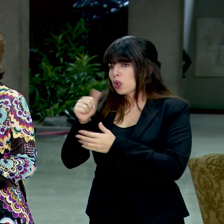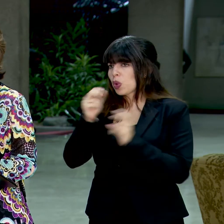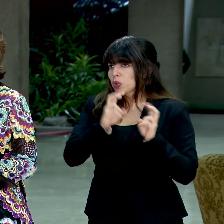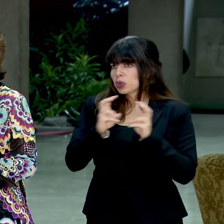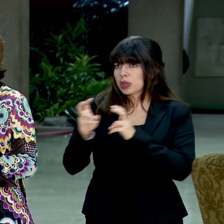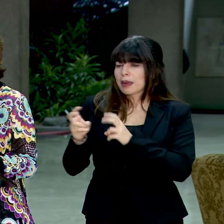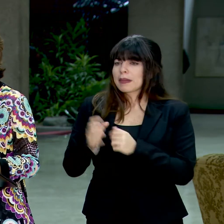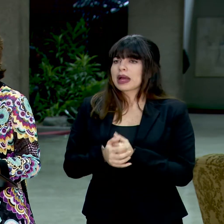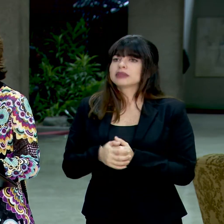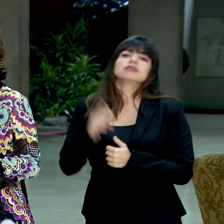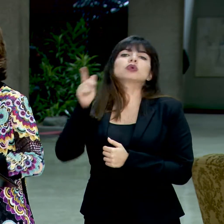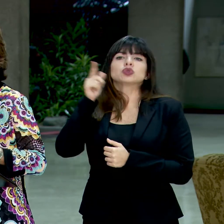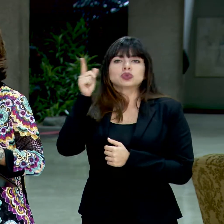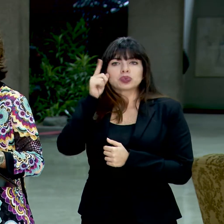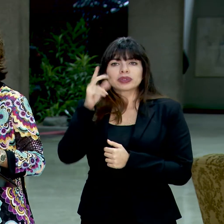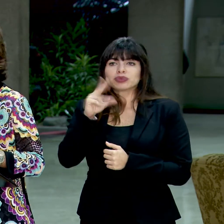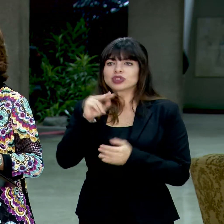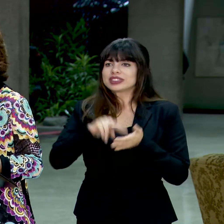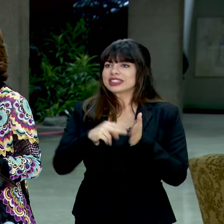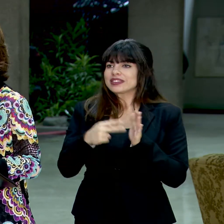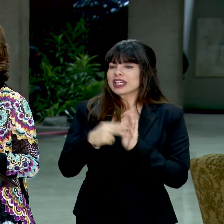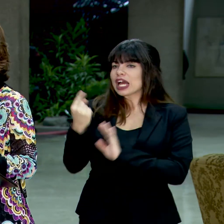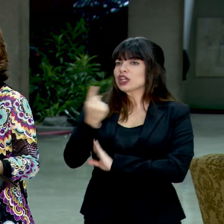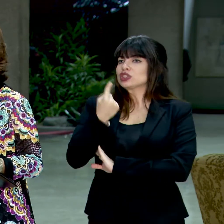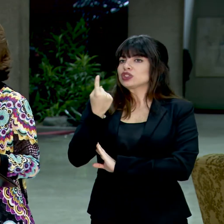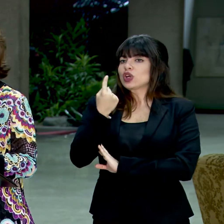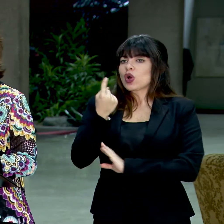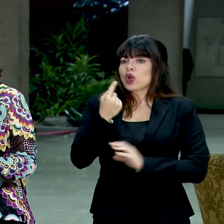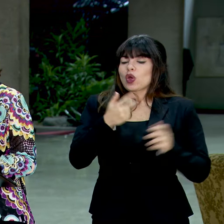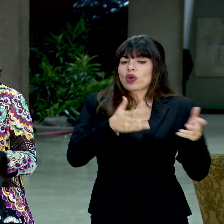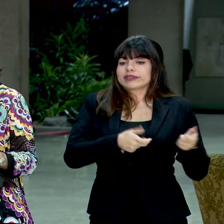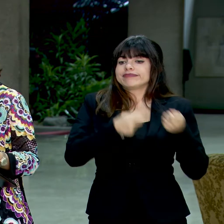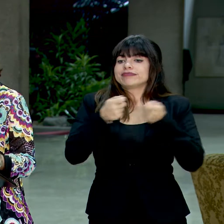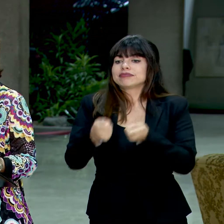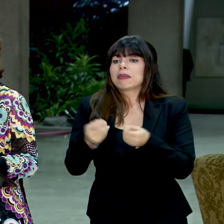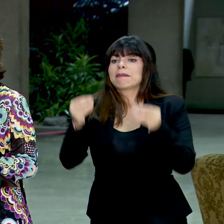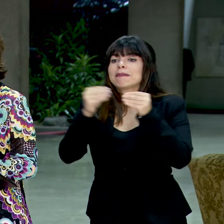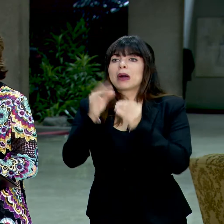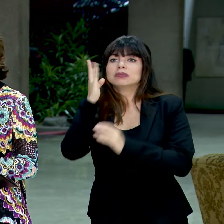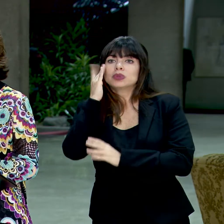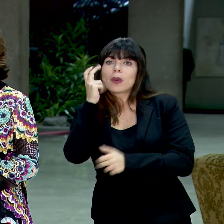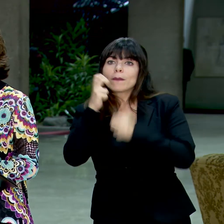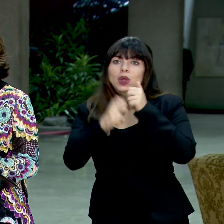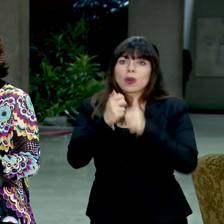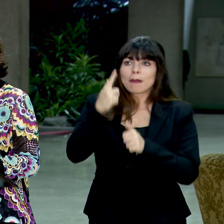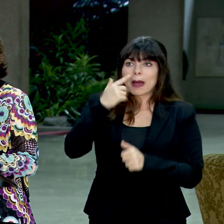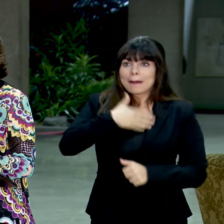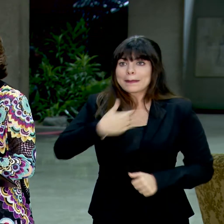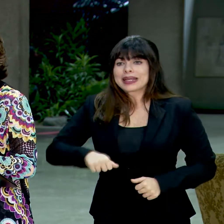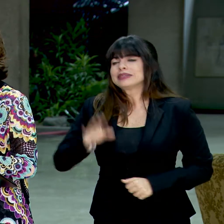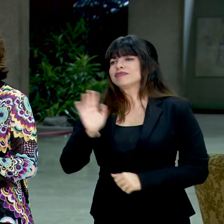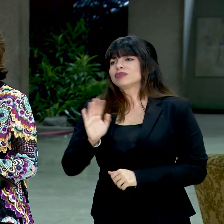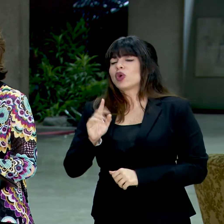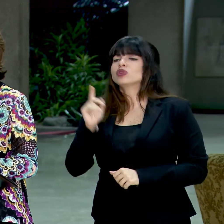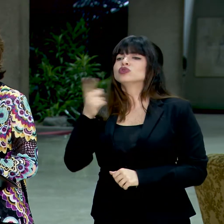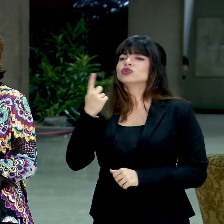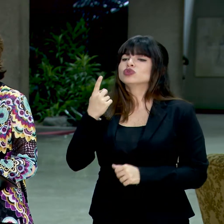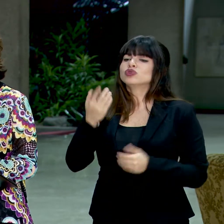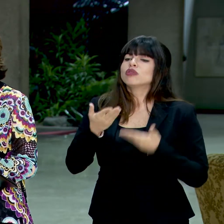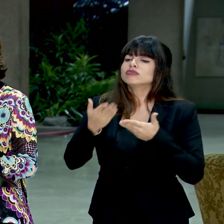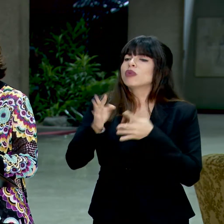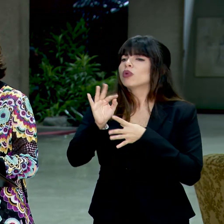mesa. Por supuesto que no se trata solamente de traerle preocupaciones y problemas al señor presidente, sino también